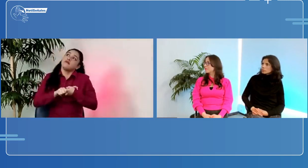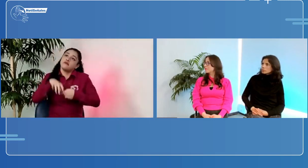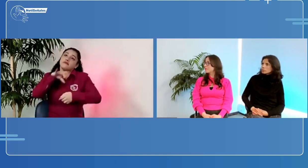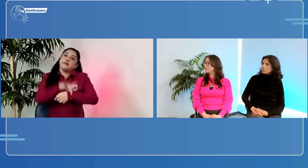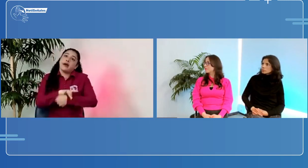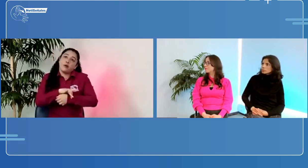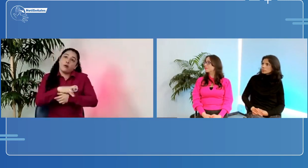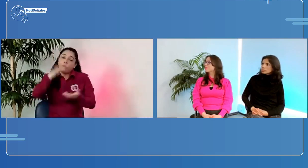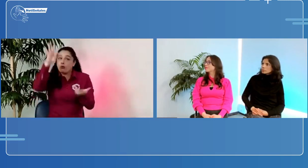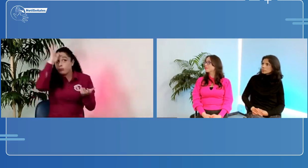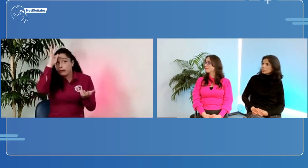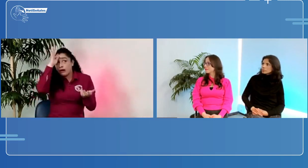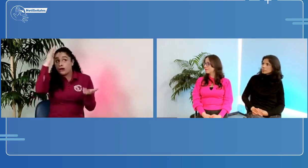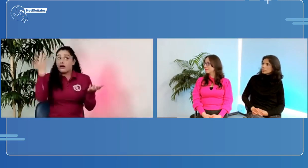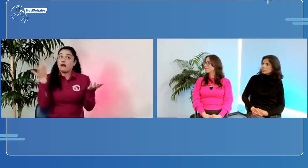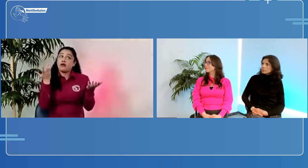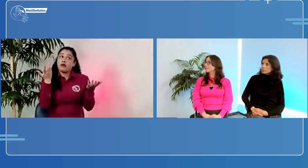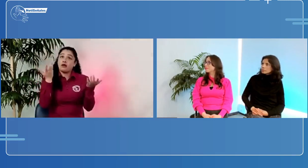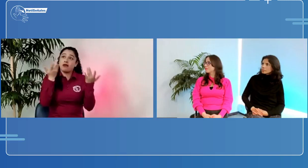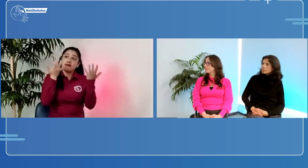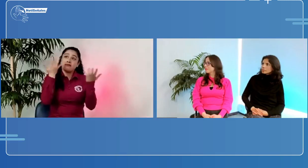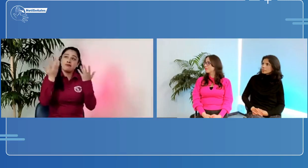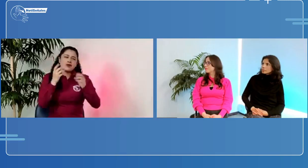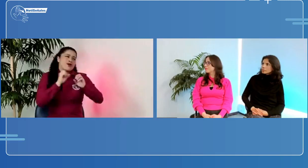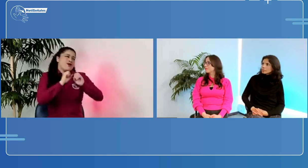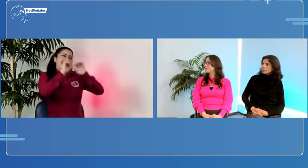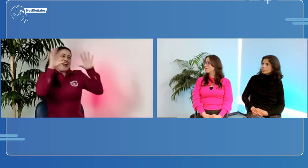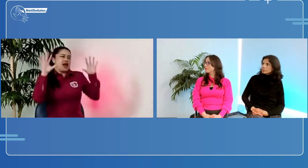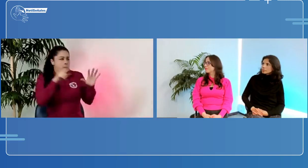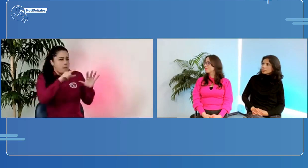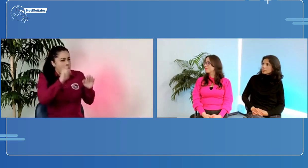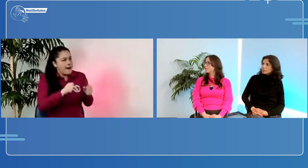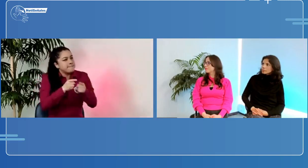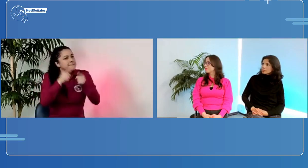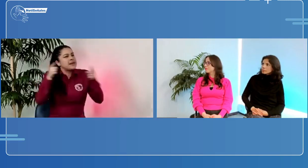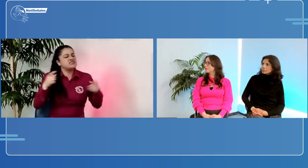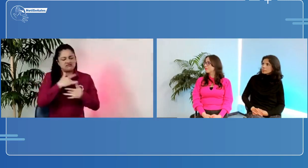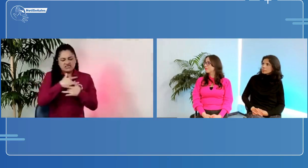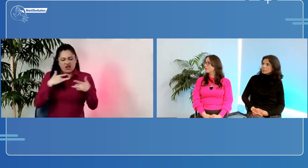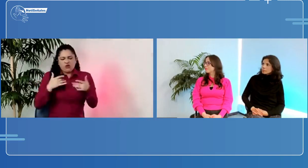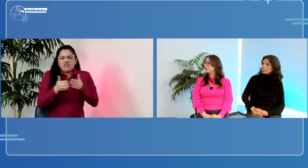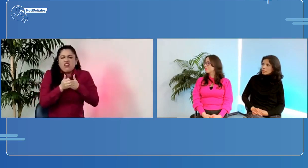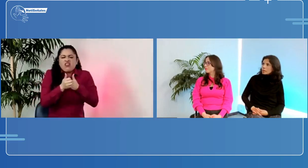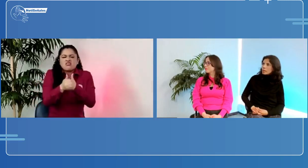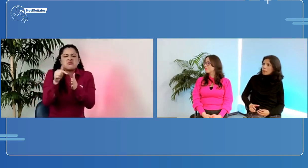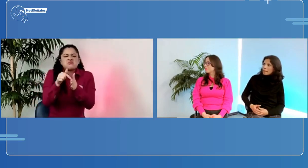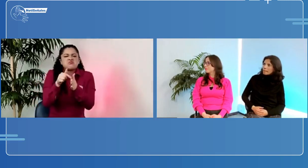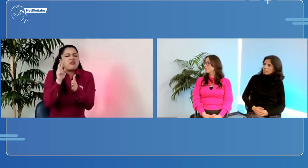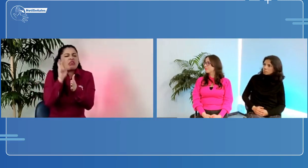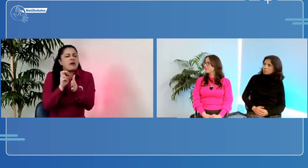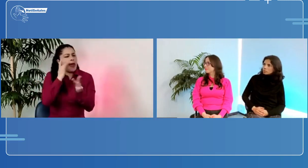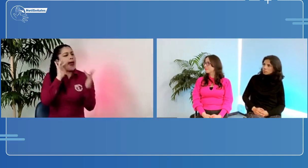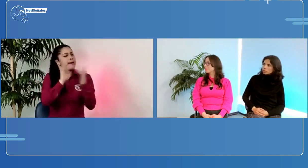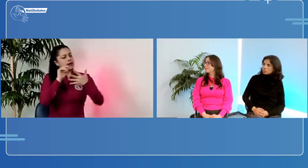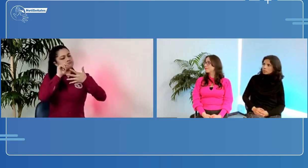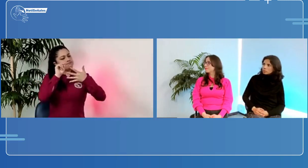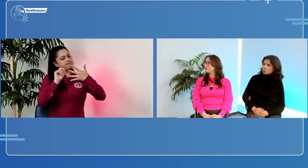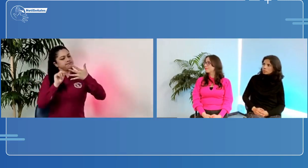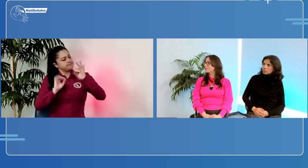más, porque Ministerio de Salud quiere decir que una cita para un hospital, bueno, no sé, o sea, ¿qué